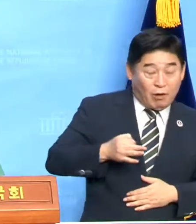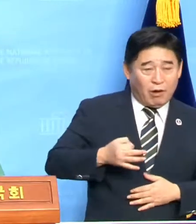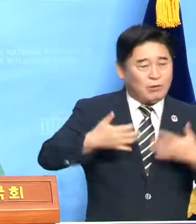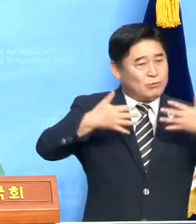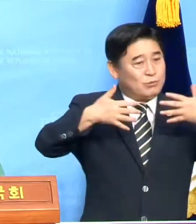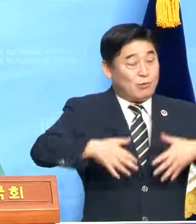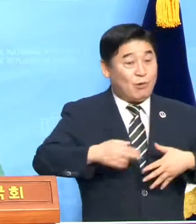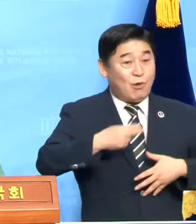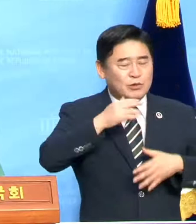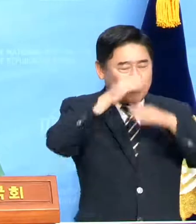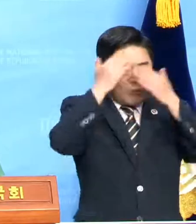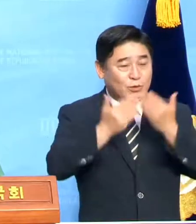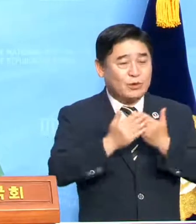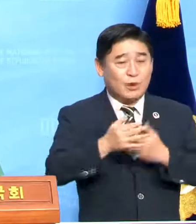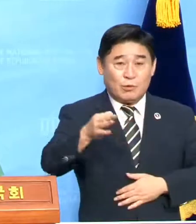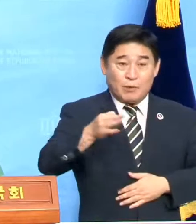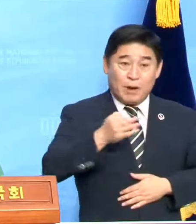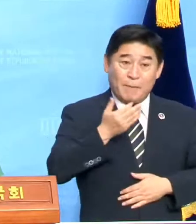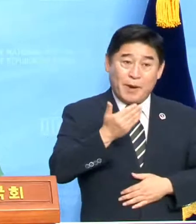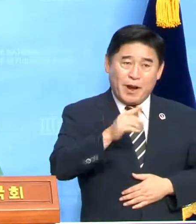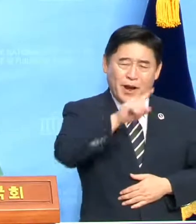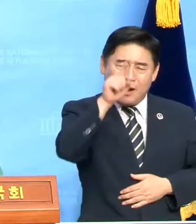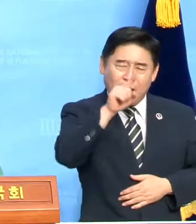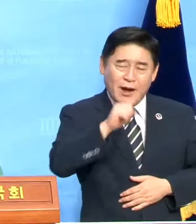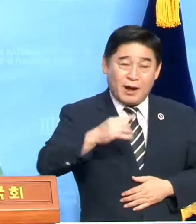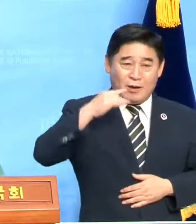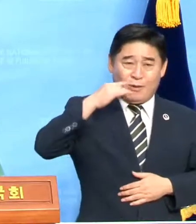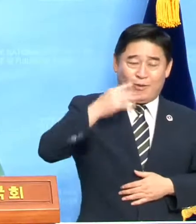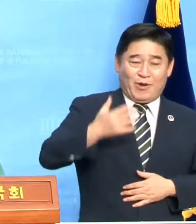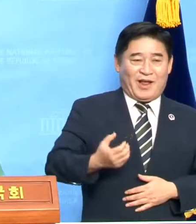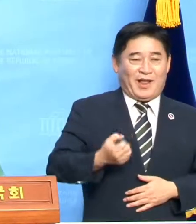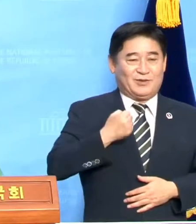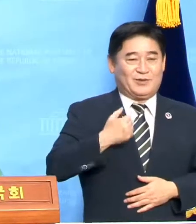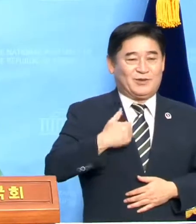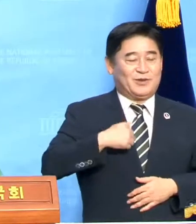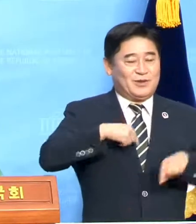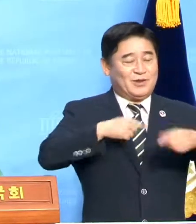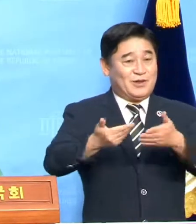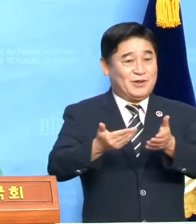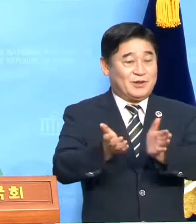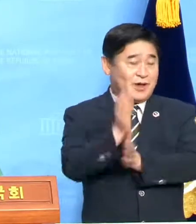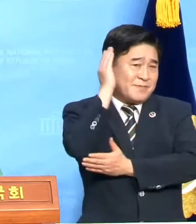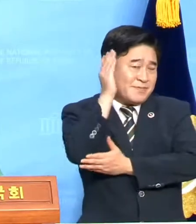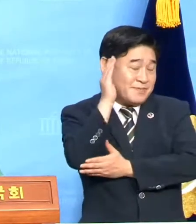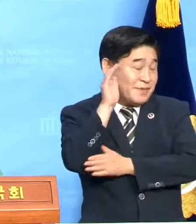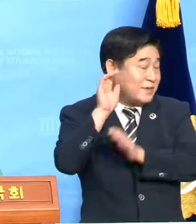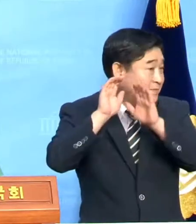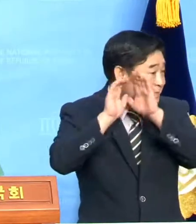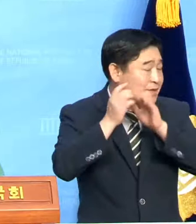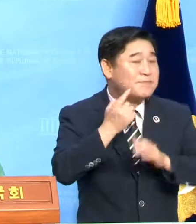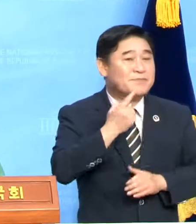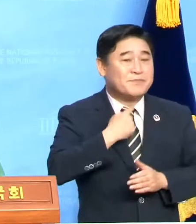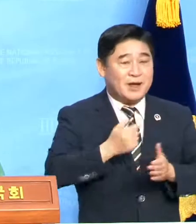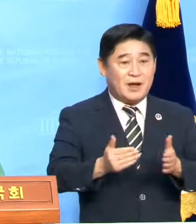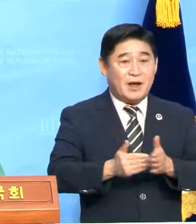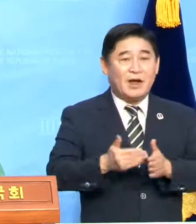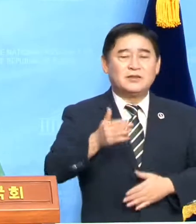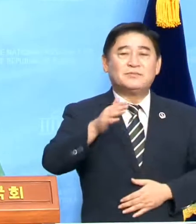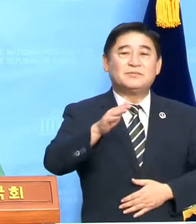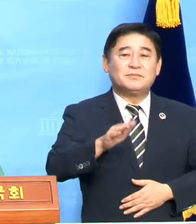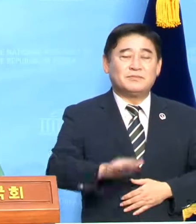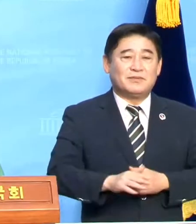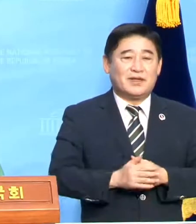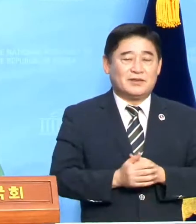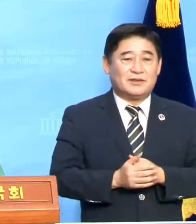조건없이 어떻게 그런 일이 가능할까 라는 호기심을 가지고 저희 정당의 이야기에 귀 기울여 주셨습니다 그렇지만